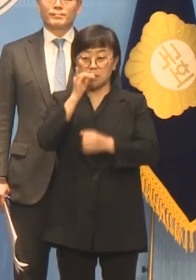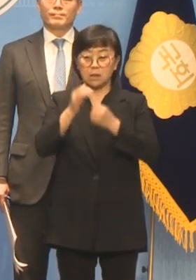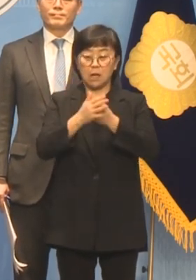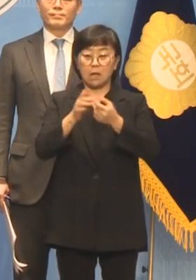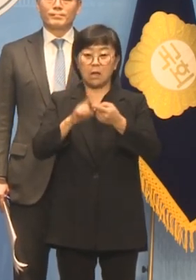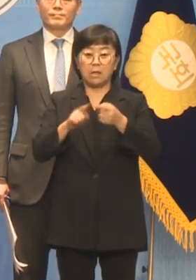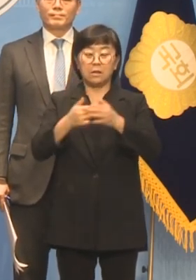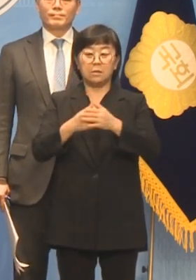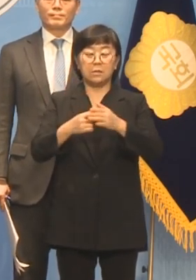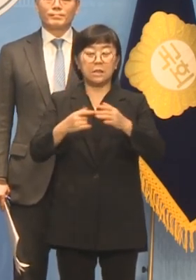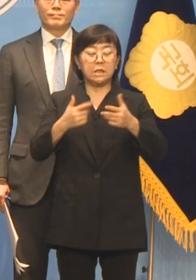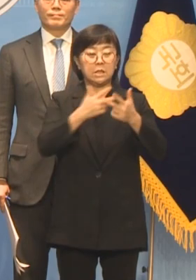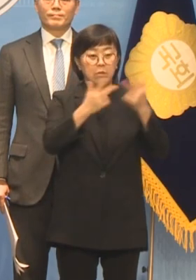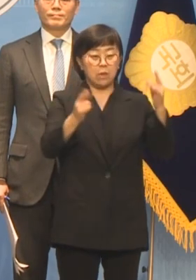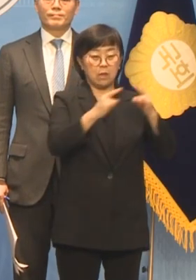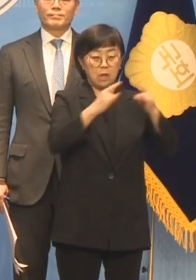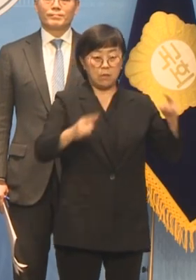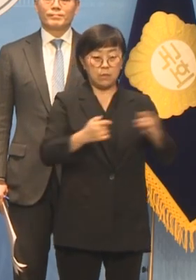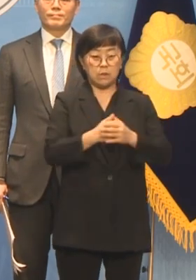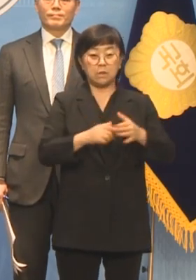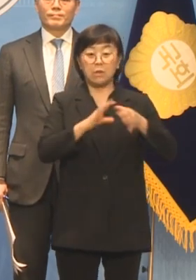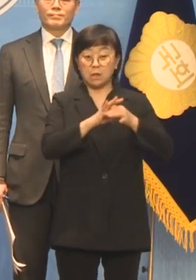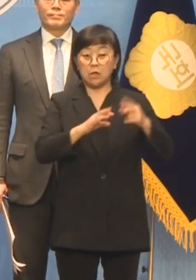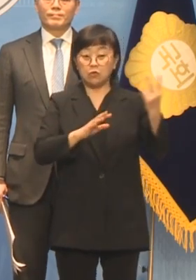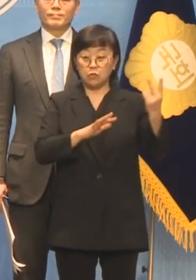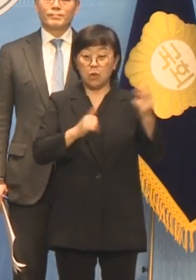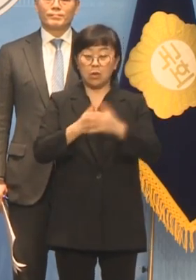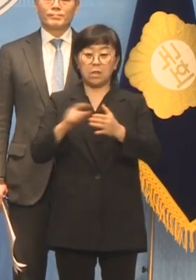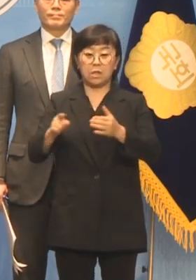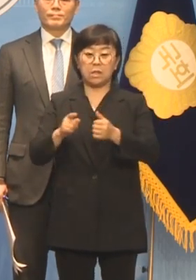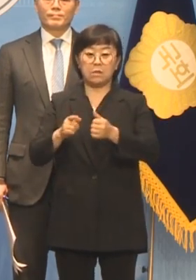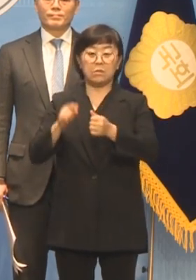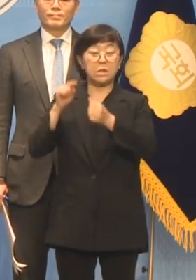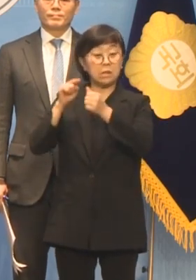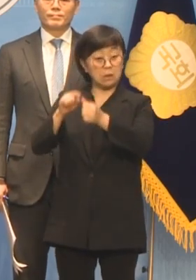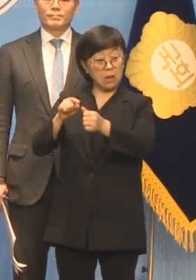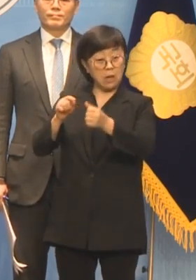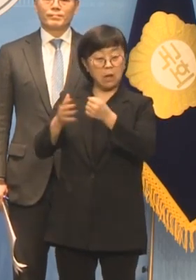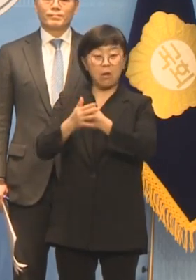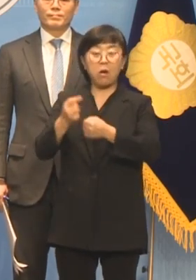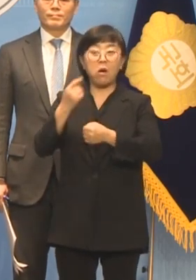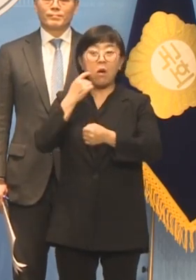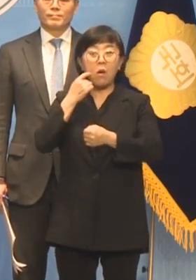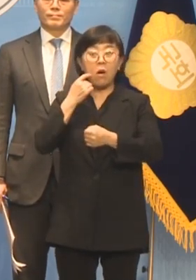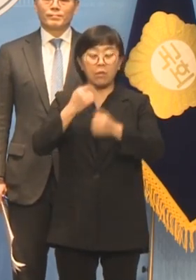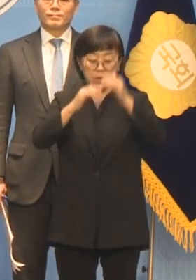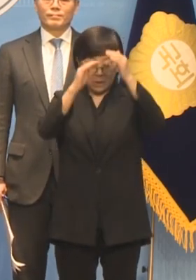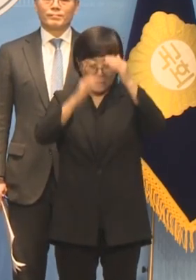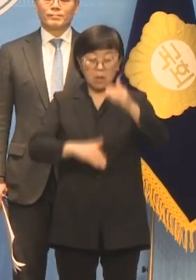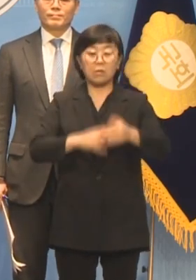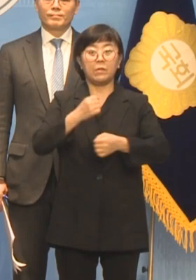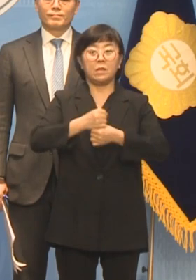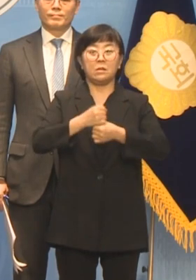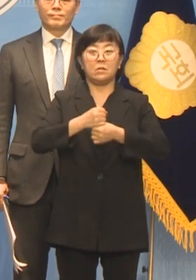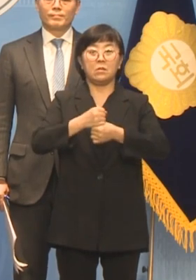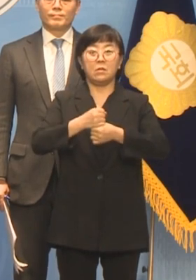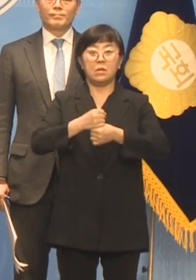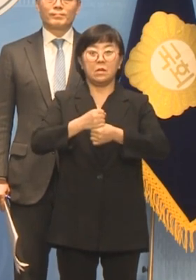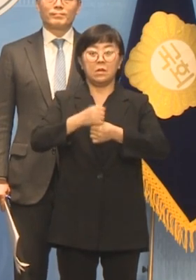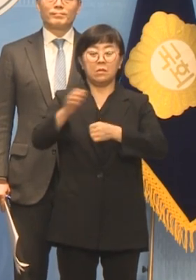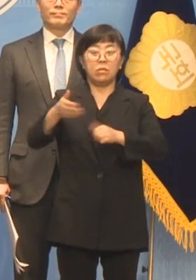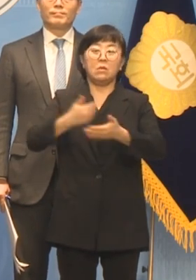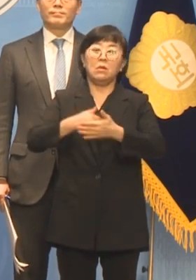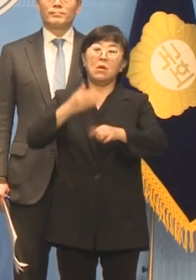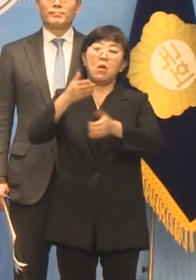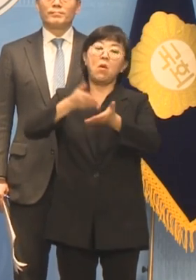이재명 캠프 관계자 2명이 조직적으로 교사를 했다라는 허위 사실을 만들어내고 이를 언론에